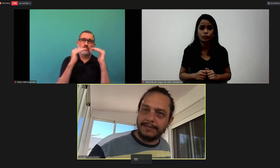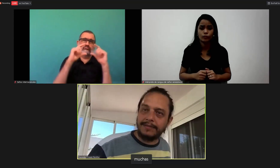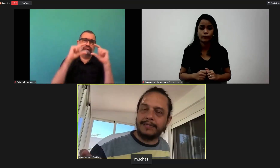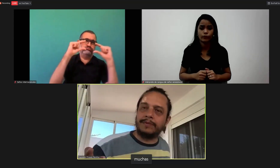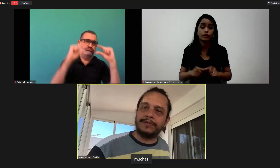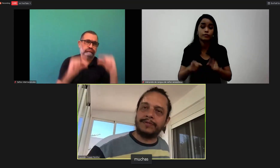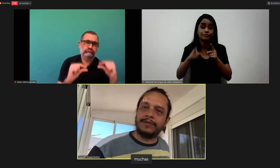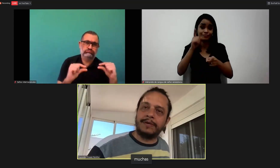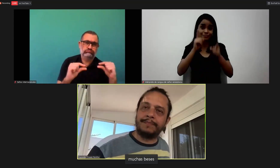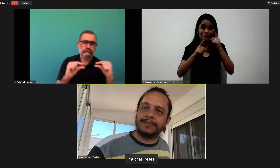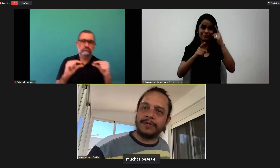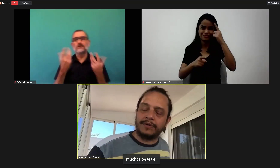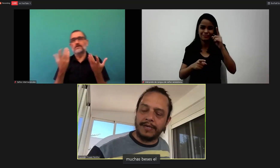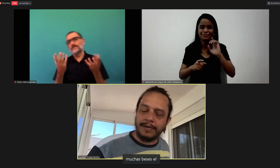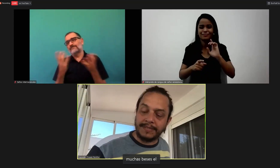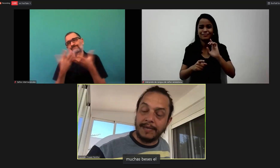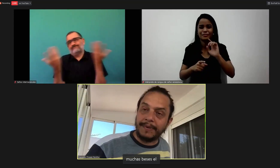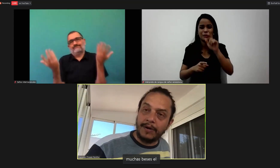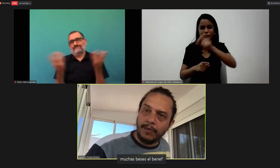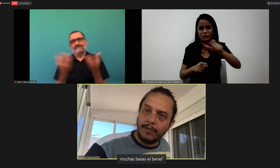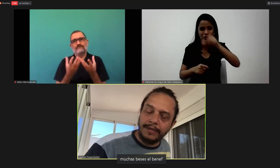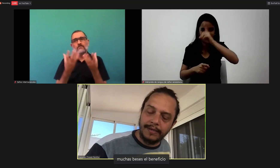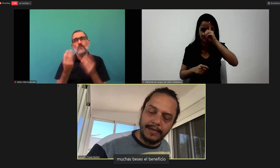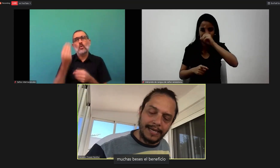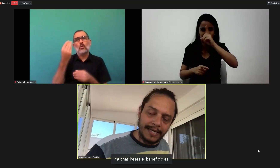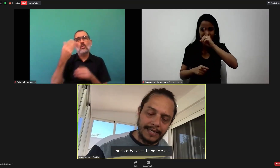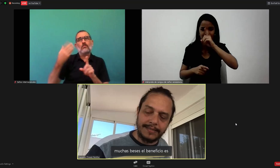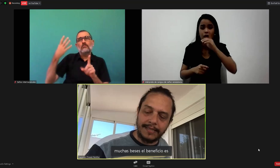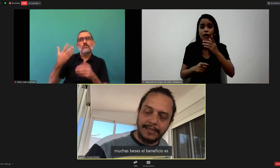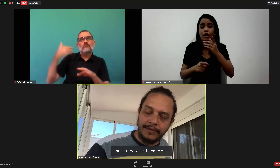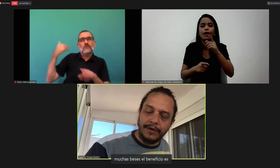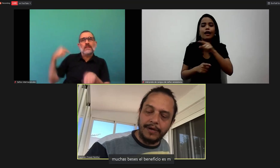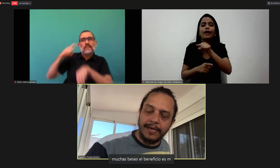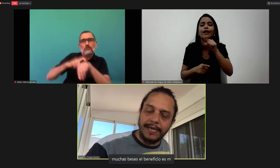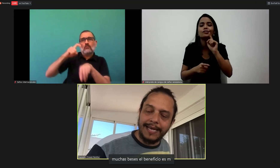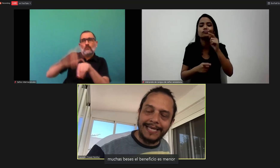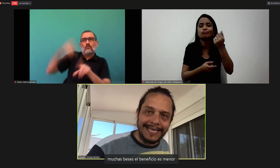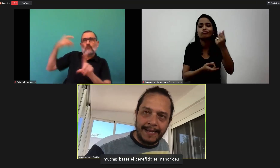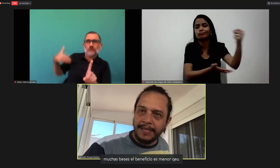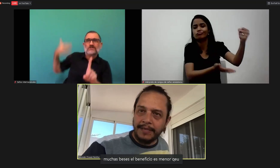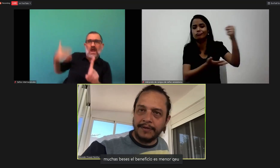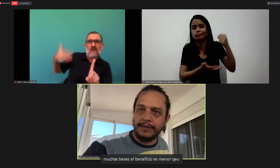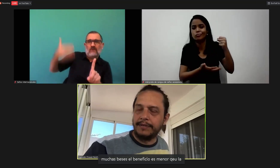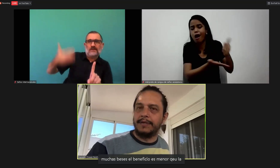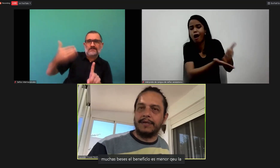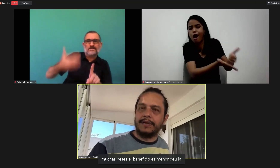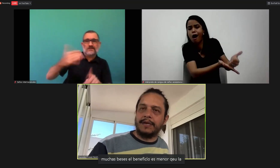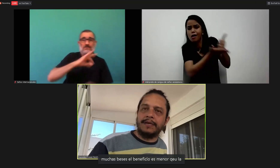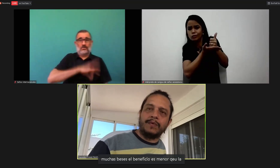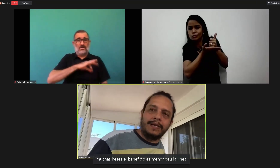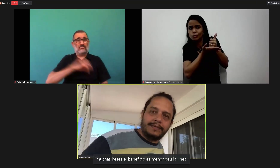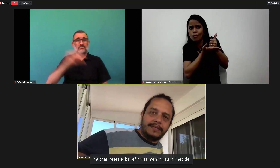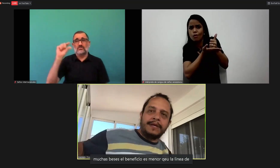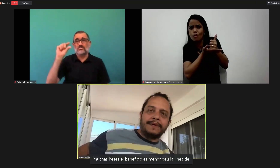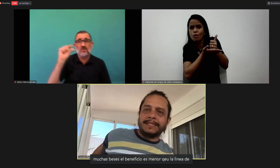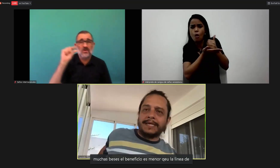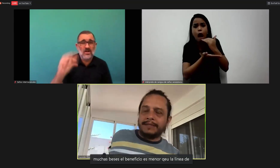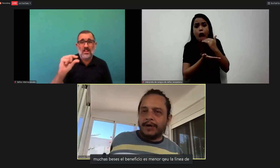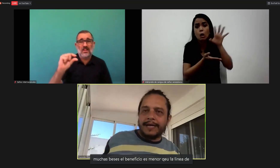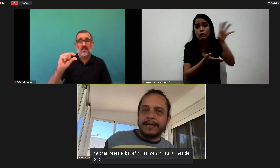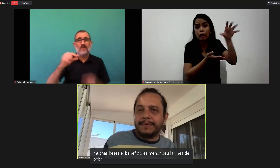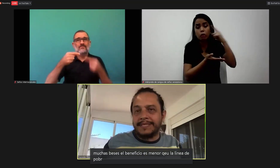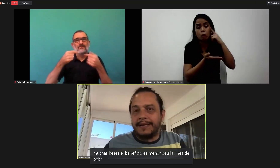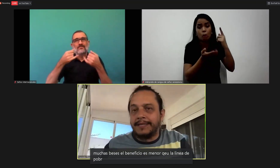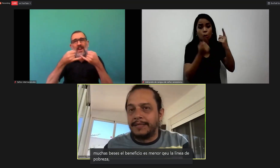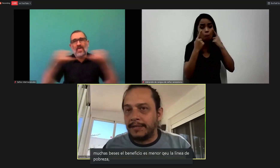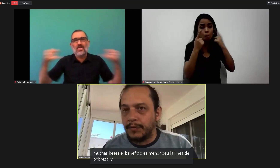pauperiza más la situación de las personas con discapacidad, para lo cual, en este sentido, este camino en el cual se viene